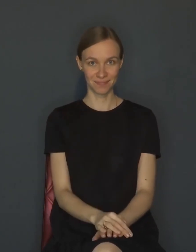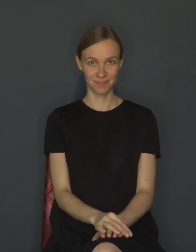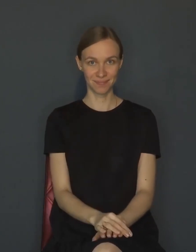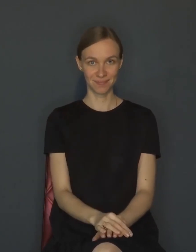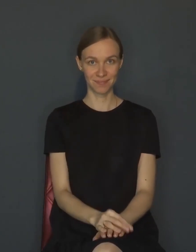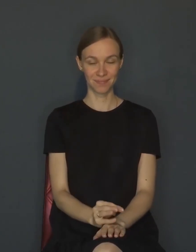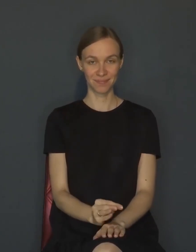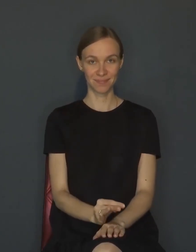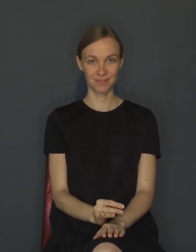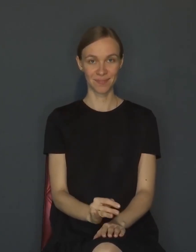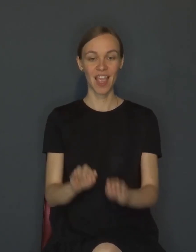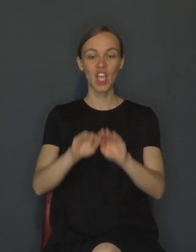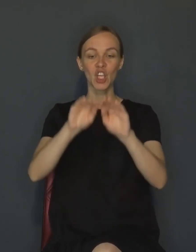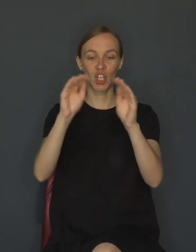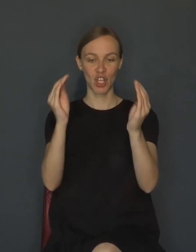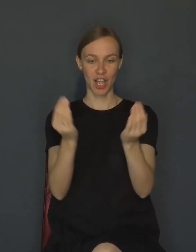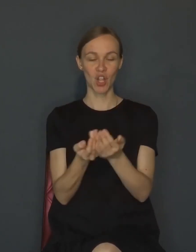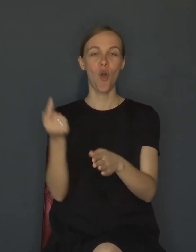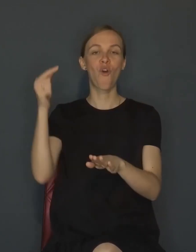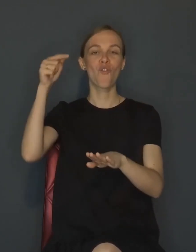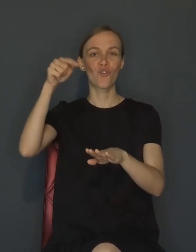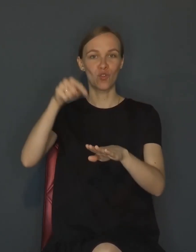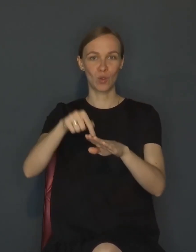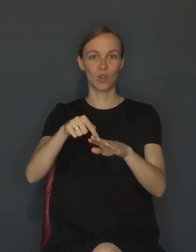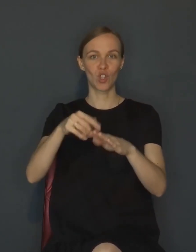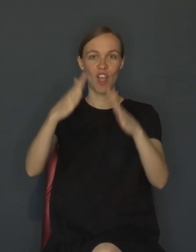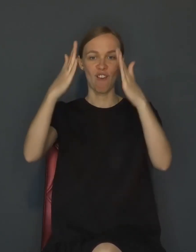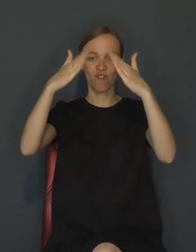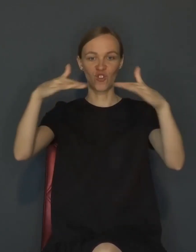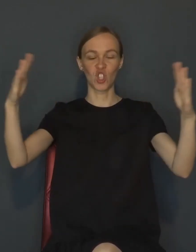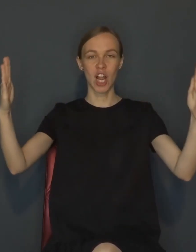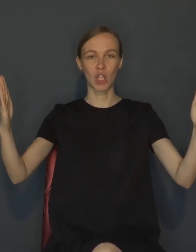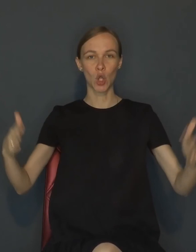Ядро влучило в шатро кримського хана.